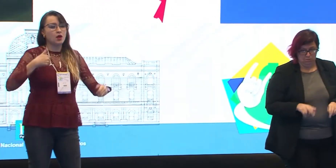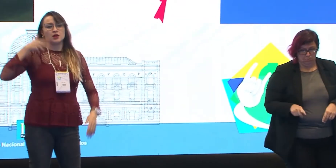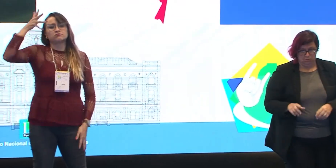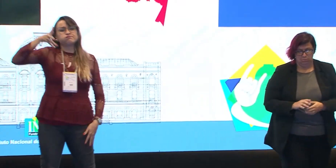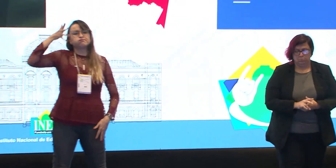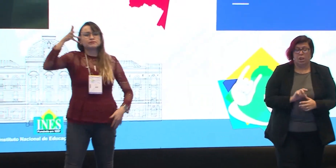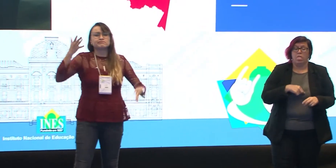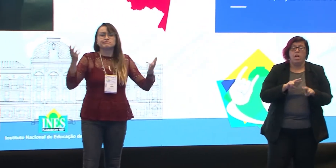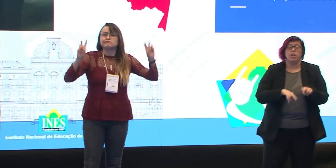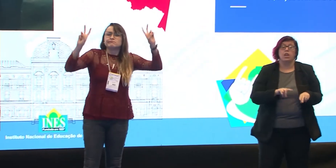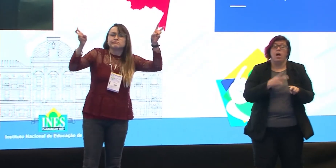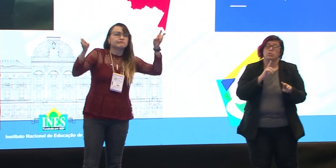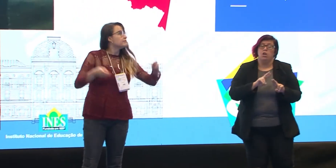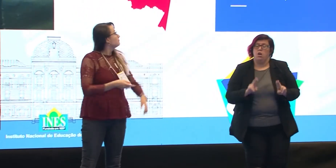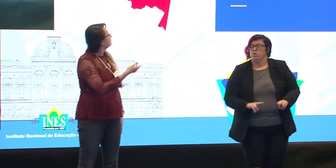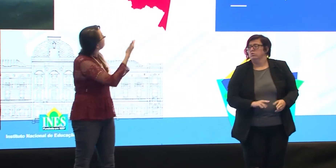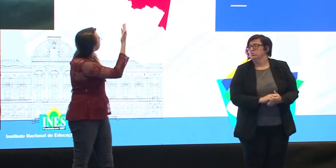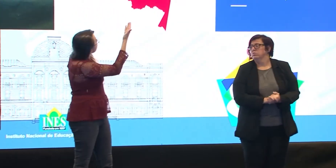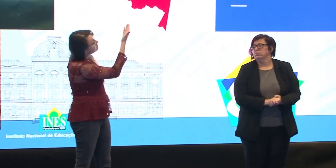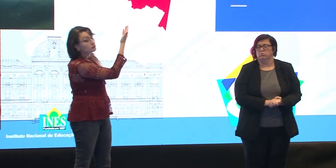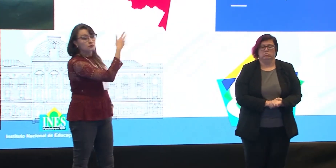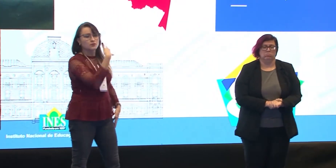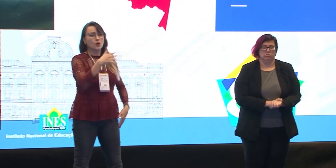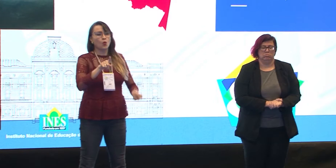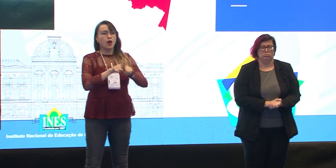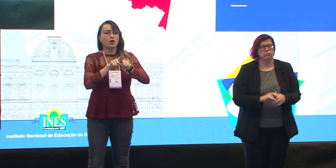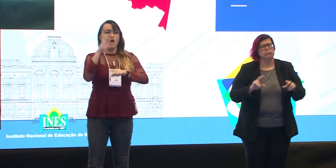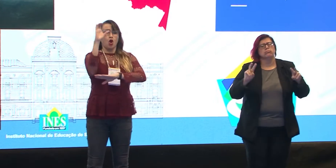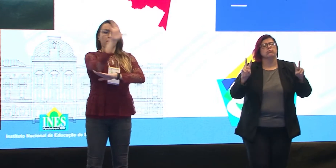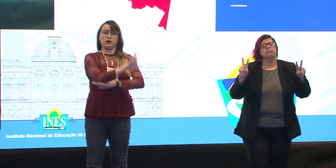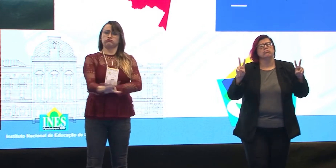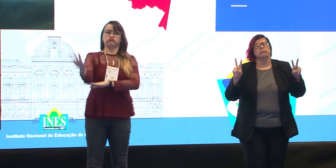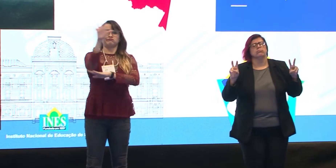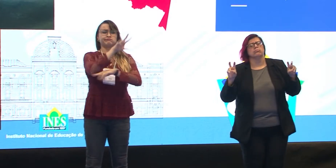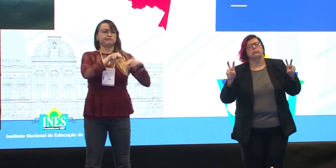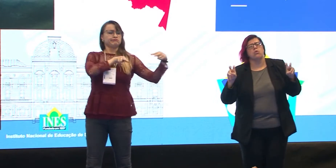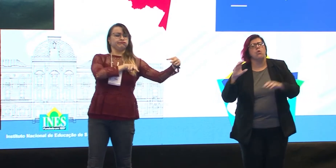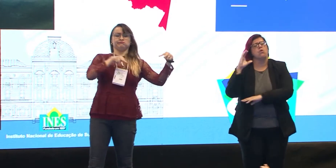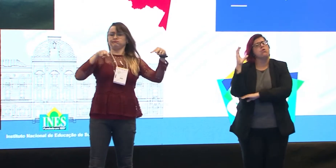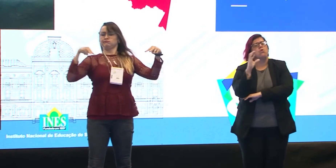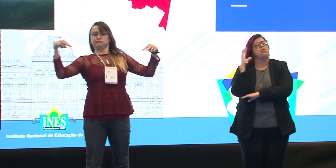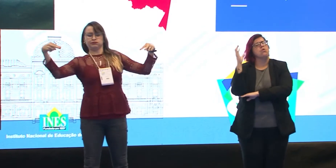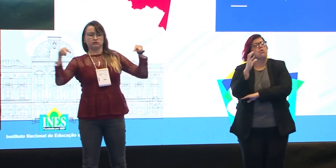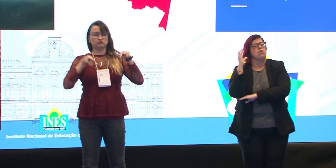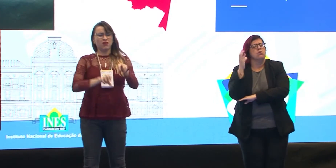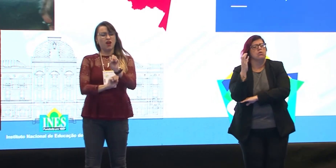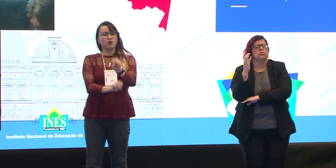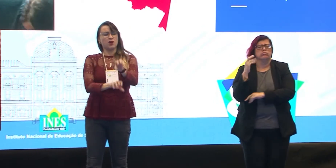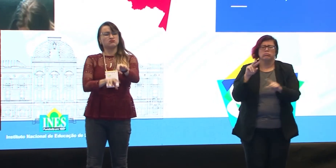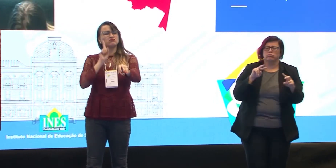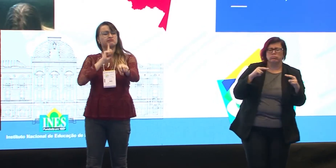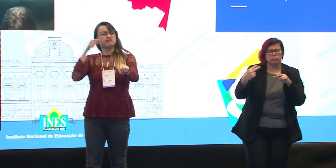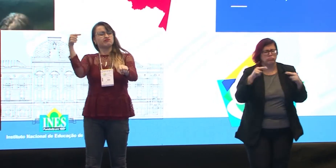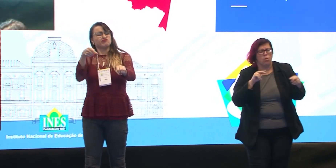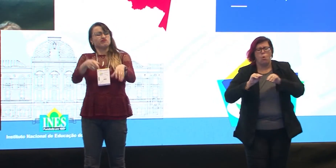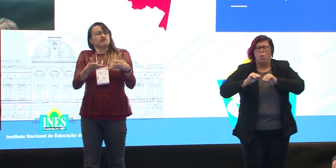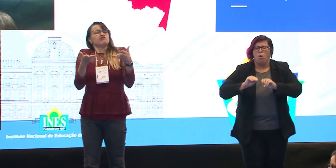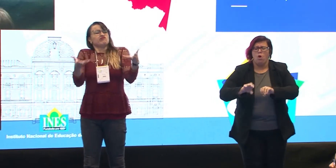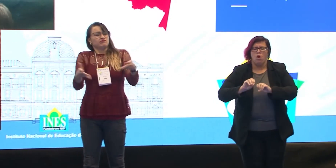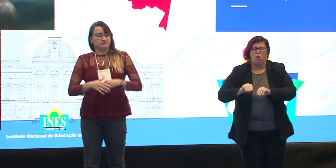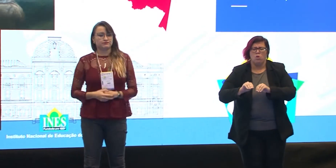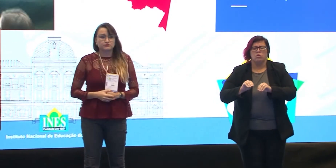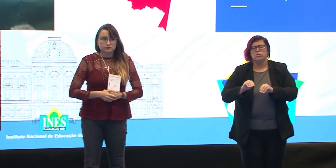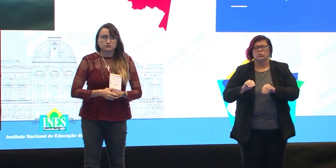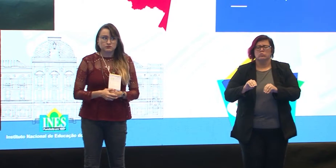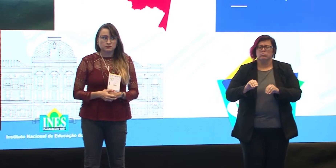e proferir a palestra em Libras. Esse é o tema da minha palestra. Eu vou falar do panorama geral, as